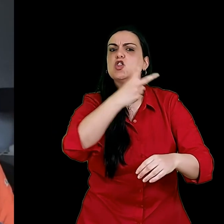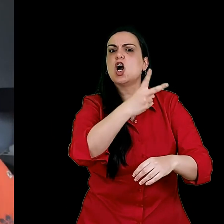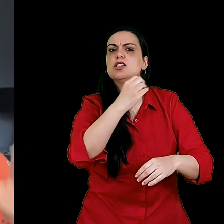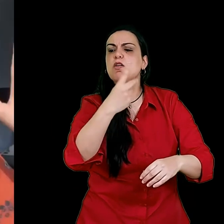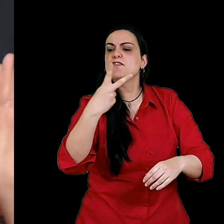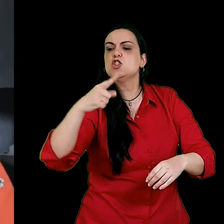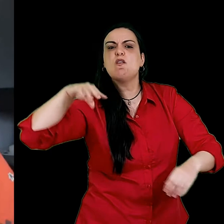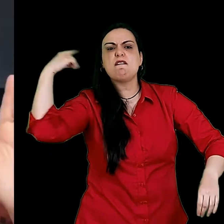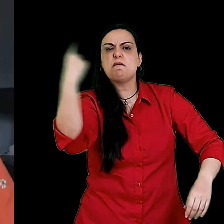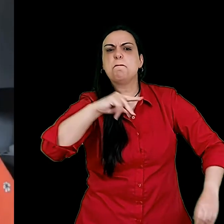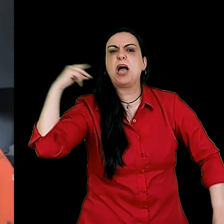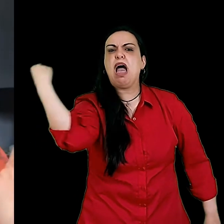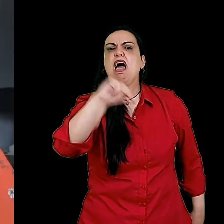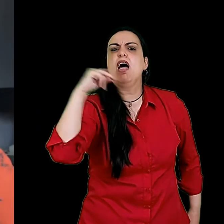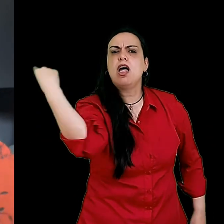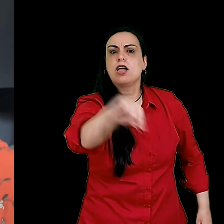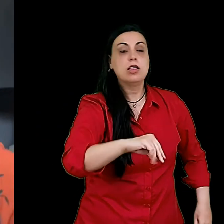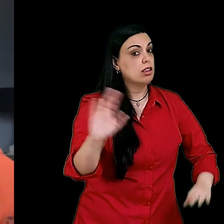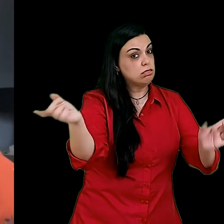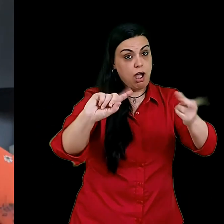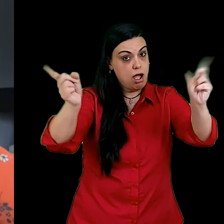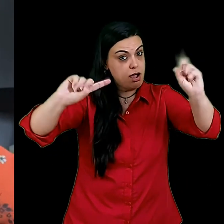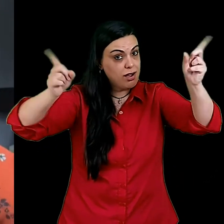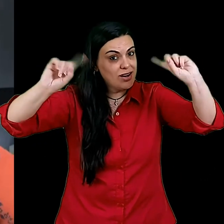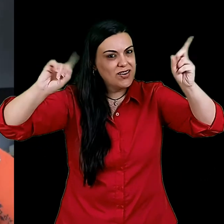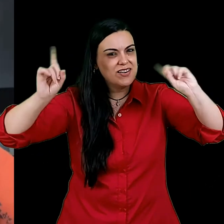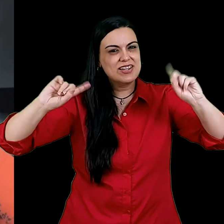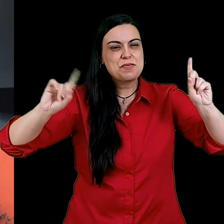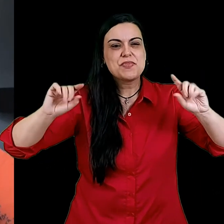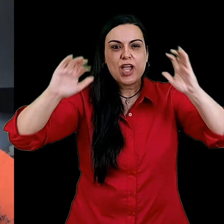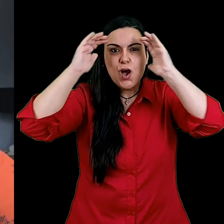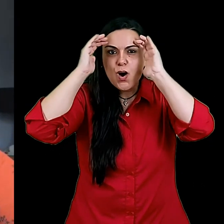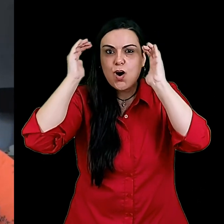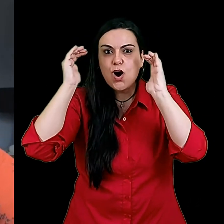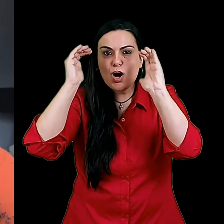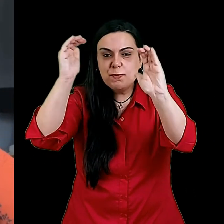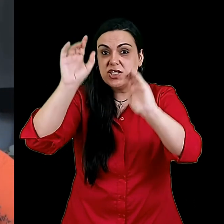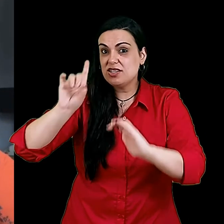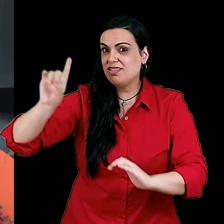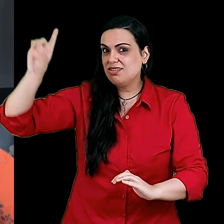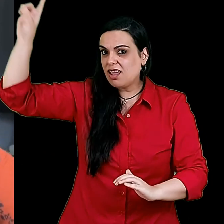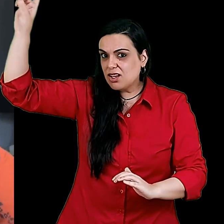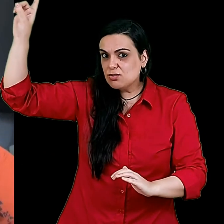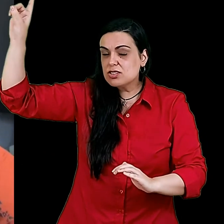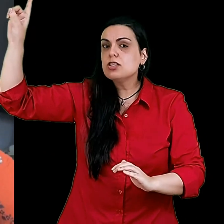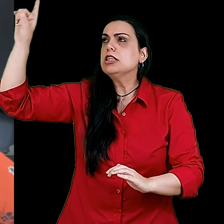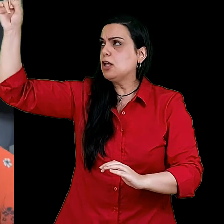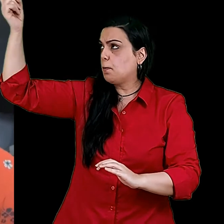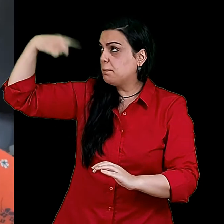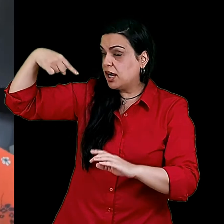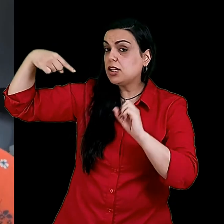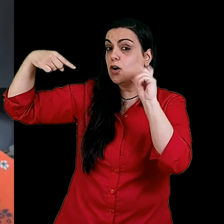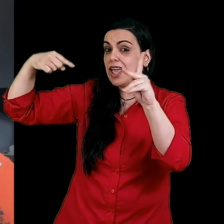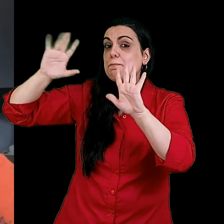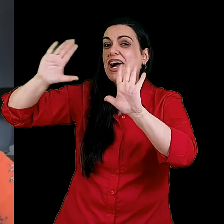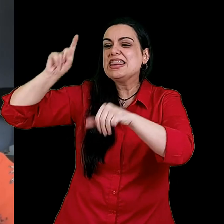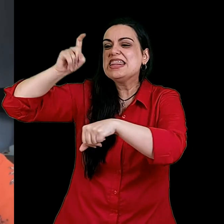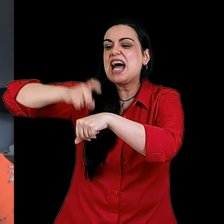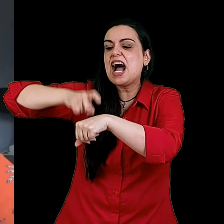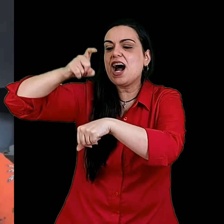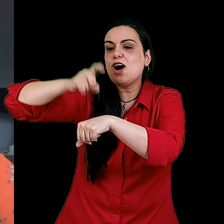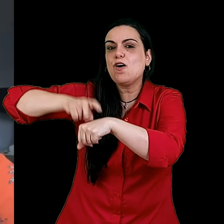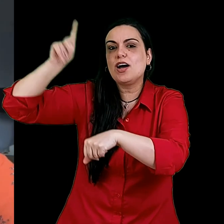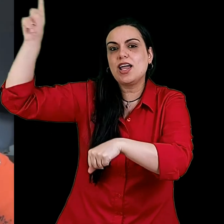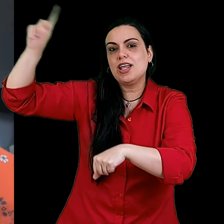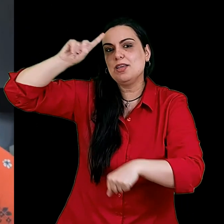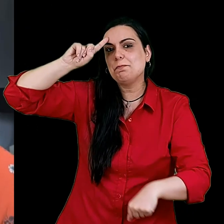e anotando aqui, você vai ver, em janeiro de 2021 eu vou botar para quebrar. Não. Obedecer a Deus não é só fazer o